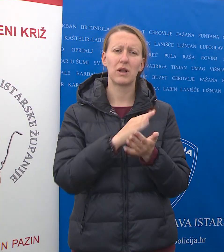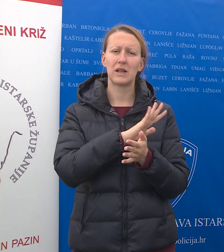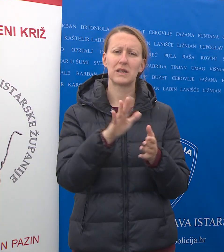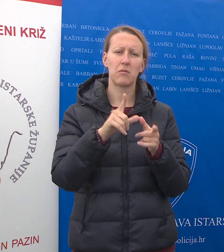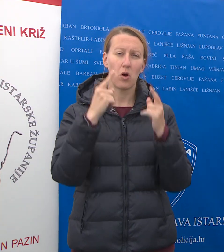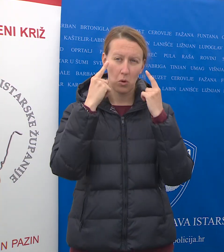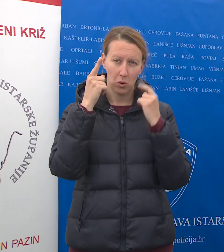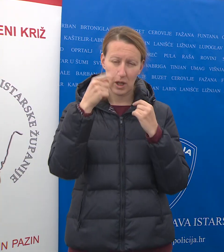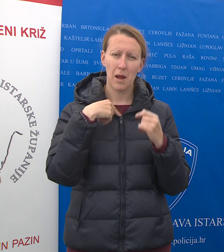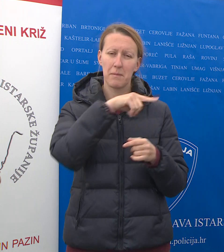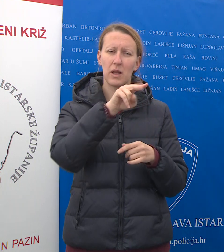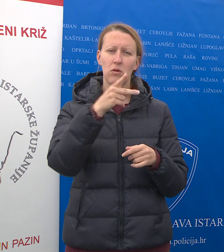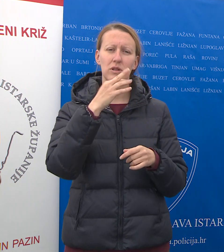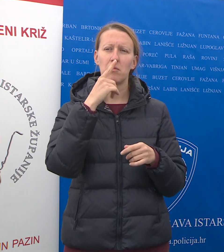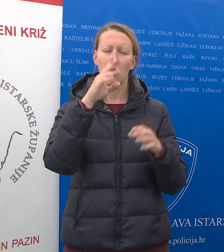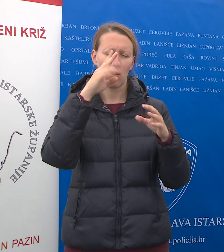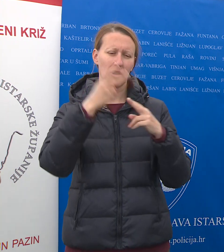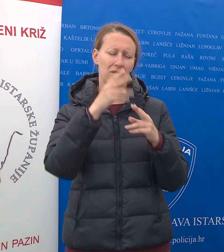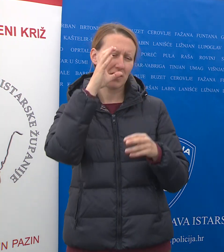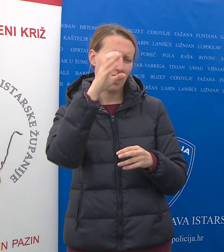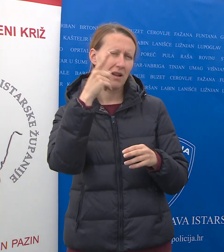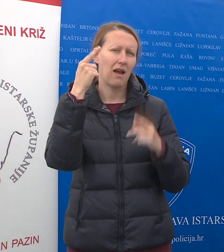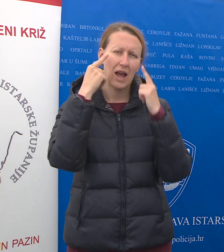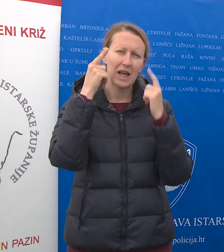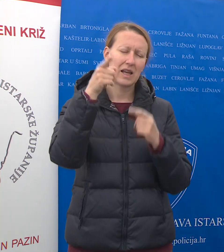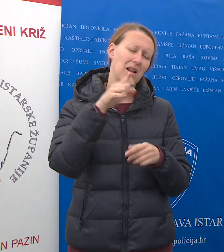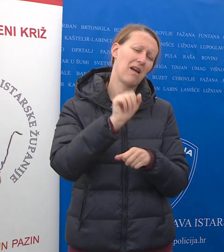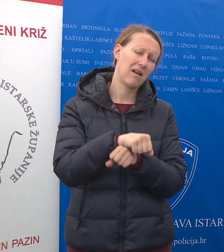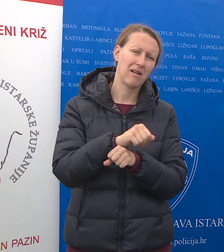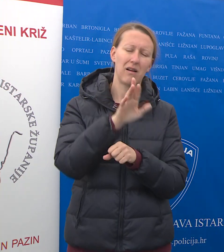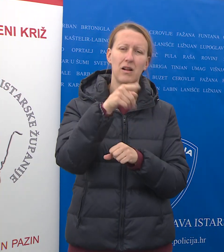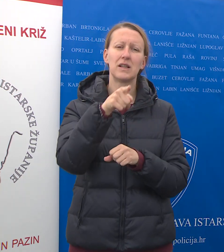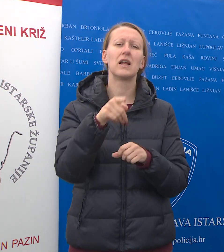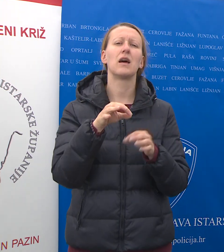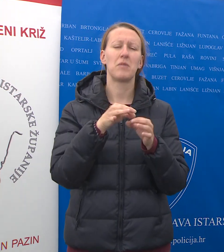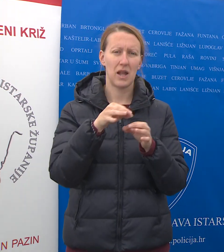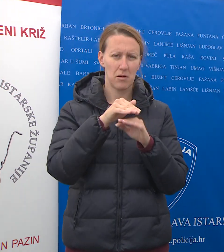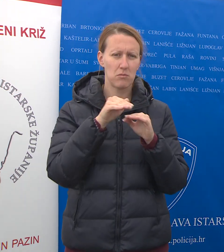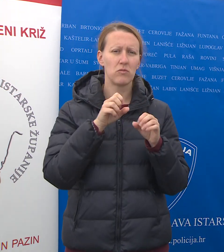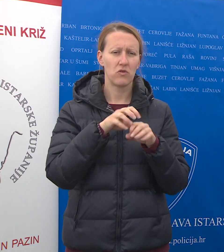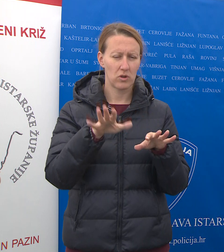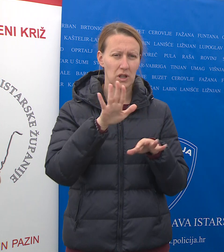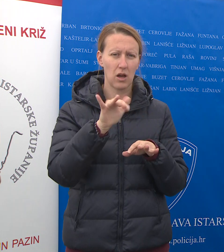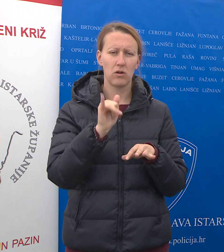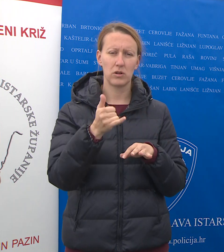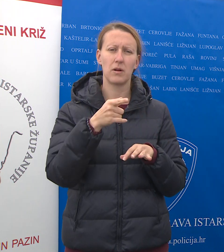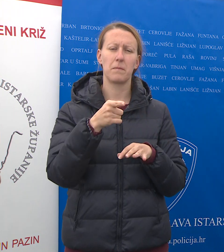samo u Kini, a mi drugi smo samo na televiziji gledali o čemu se radi, te su se mjere provodile na